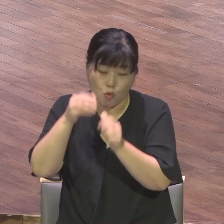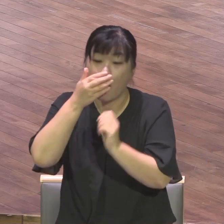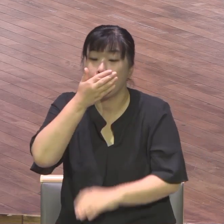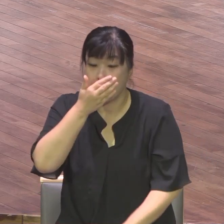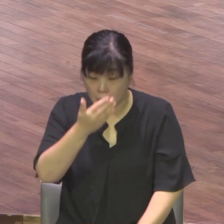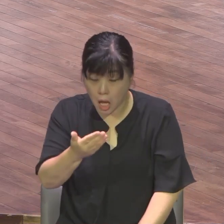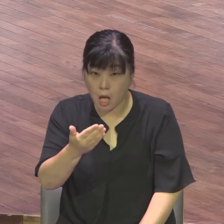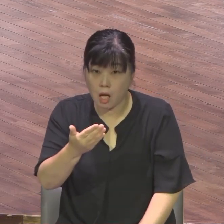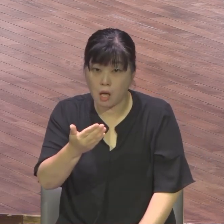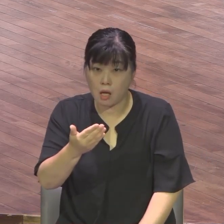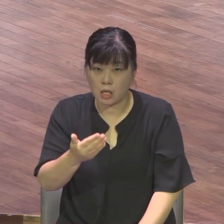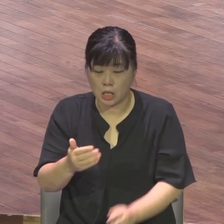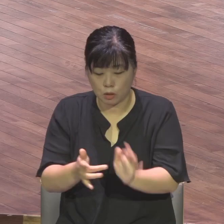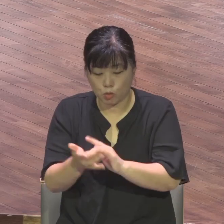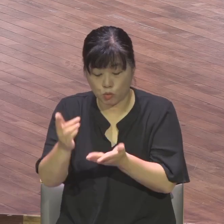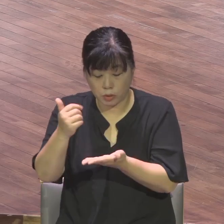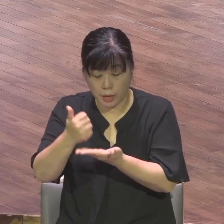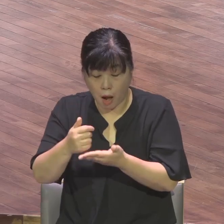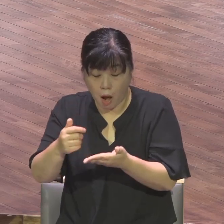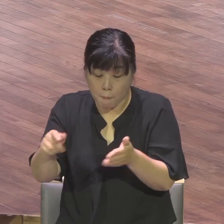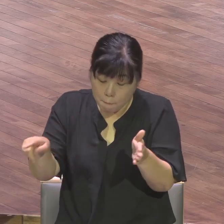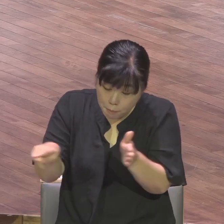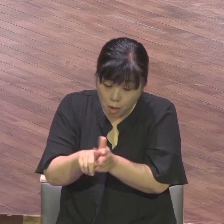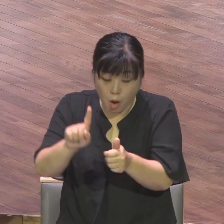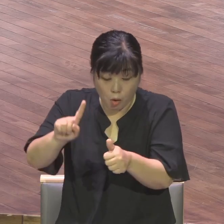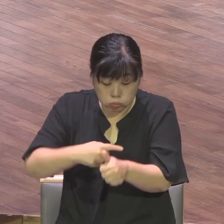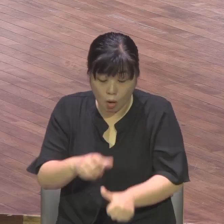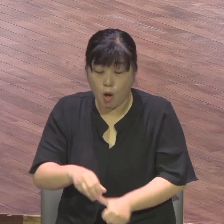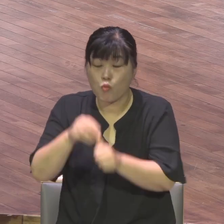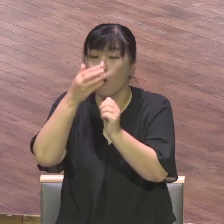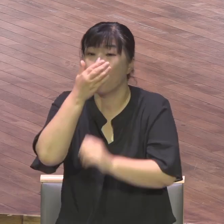아무나 다 예수만 믿으면 구원받아.